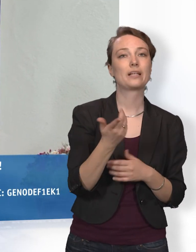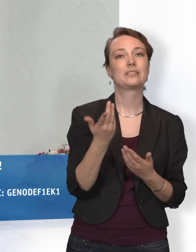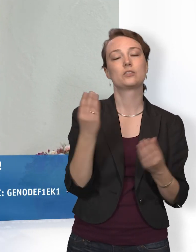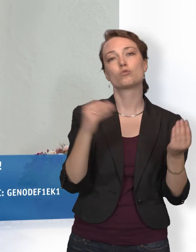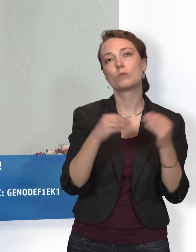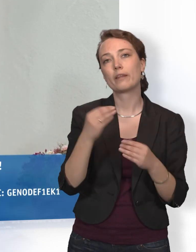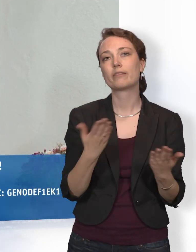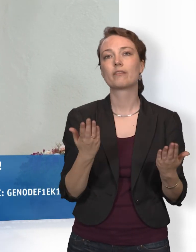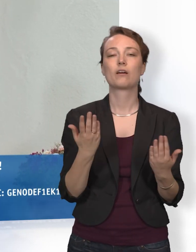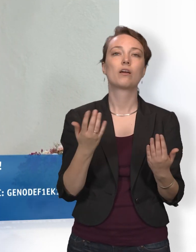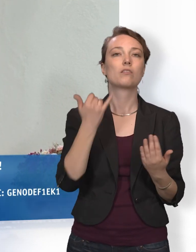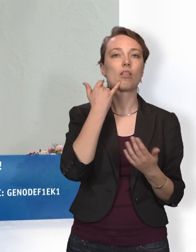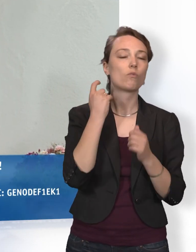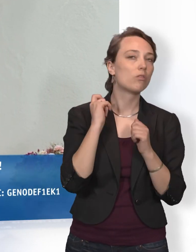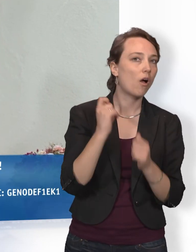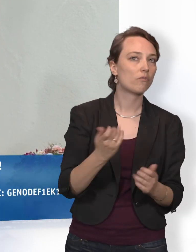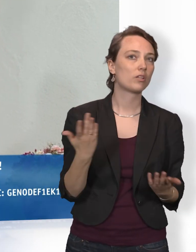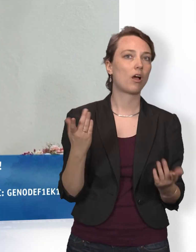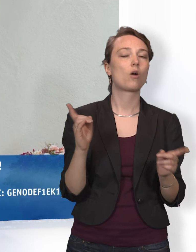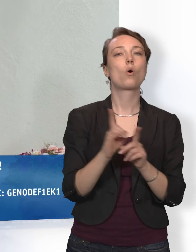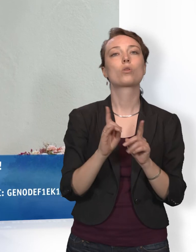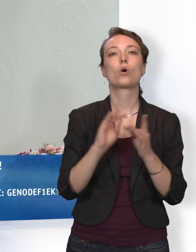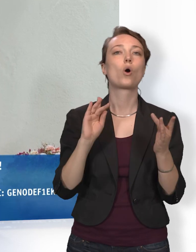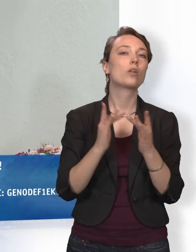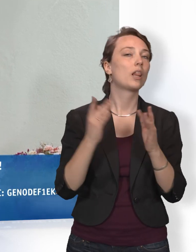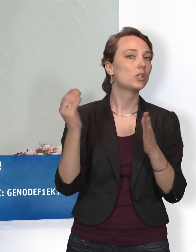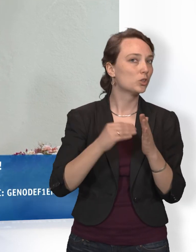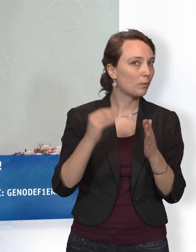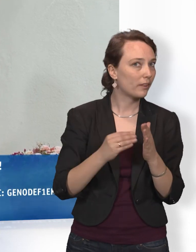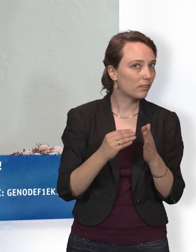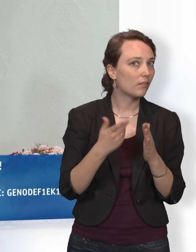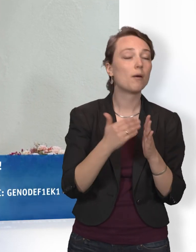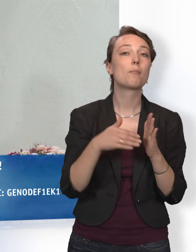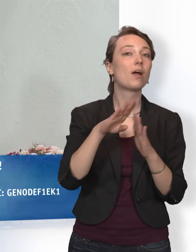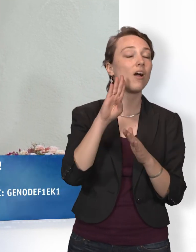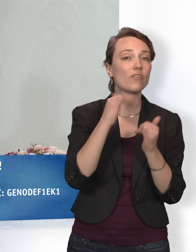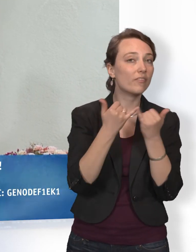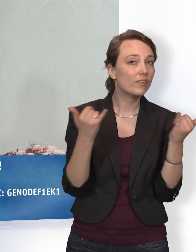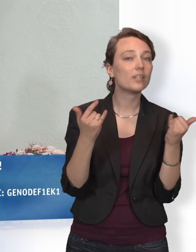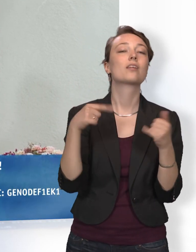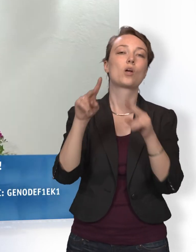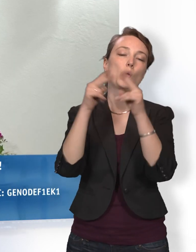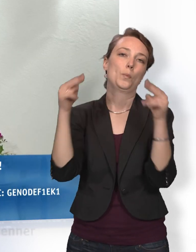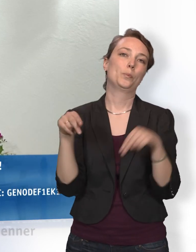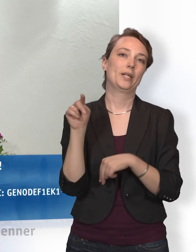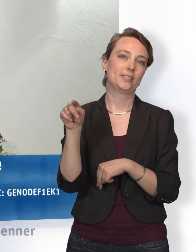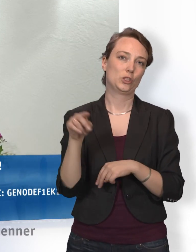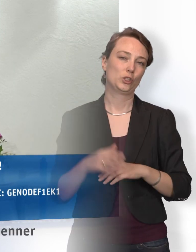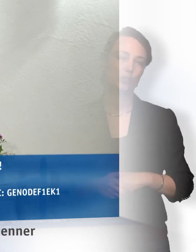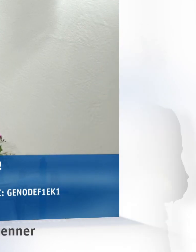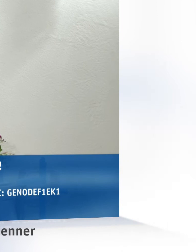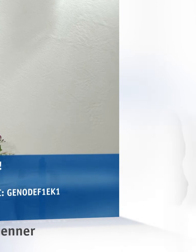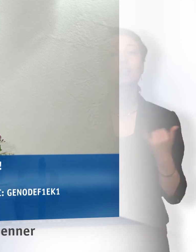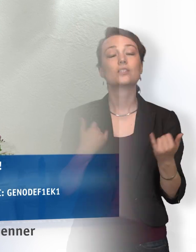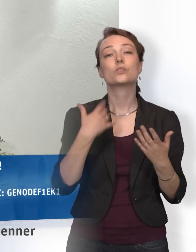einen Telefonauftrag oder auch durch eine Online-Spende. Mehr dazu erfahren Sie bei uns auf der Homepage. Und jetzt wünsche ich Ihnen